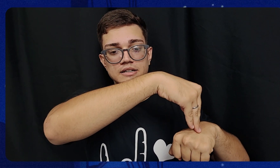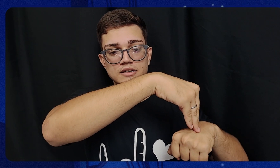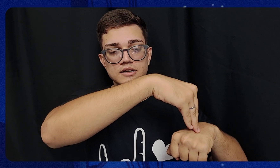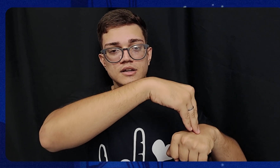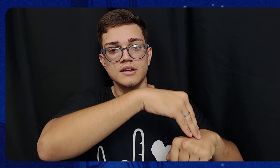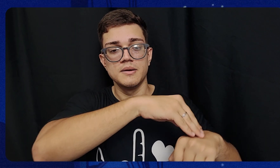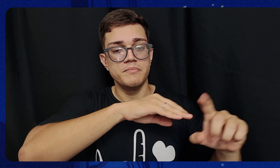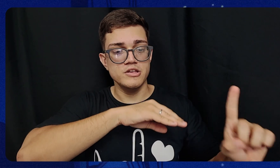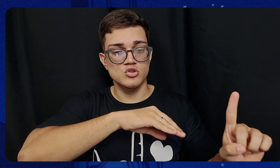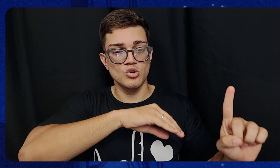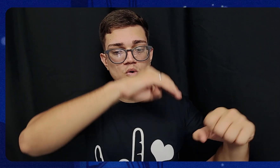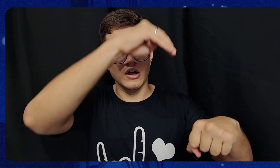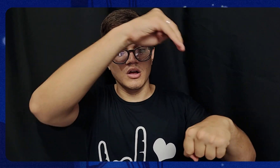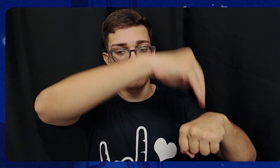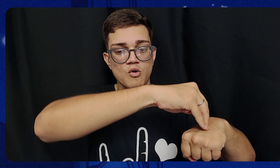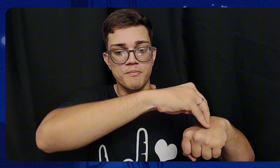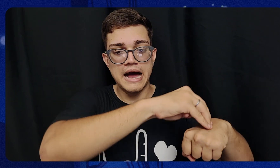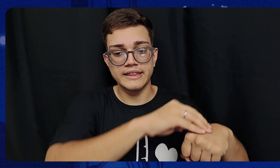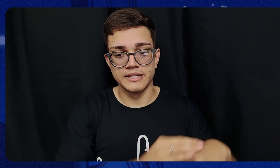culpada.